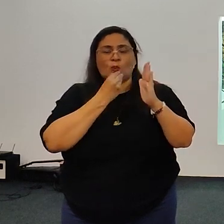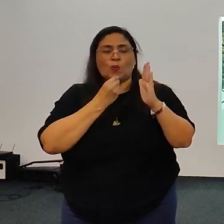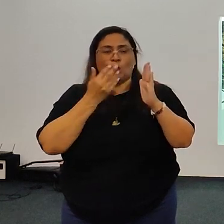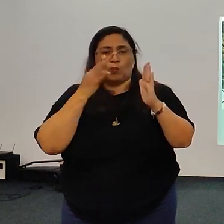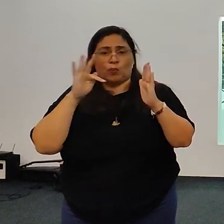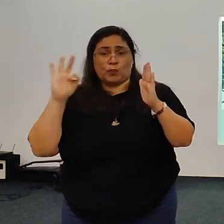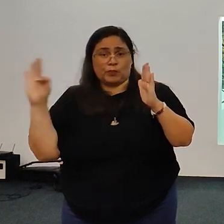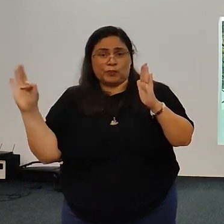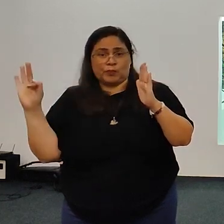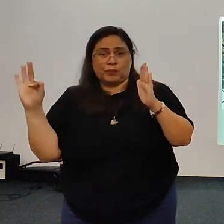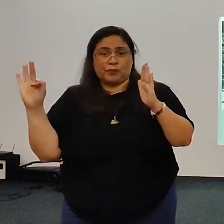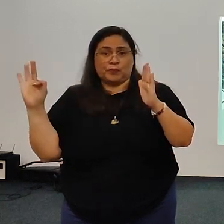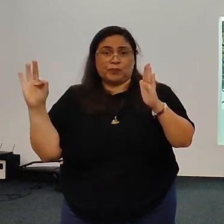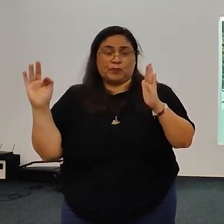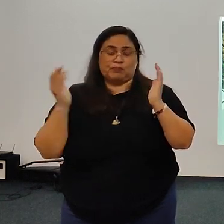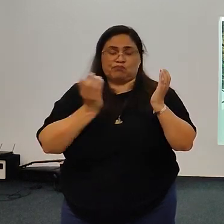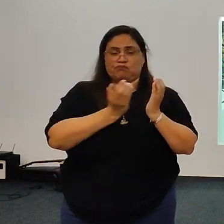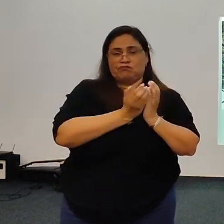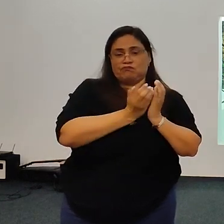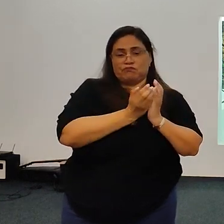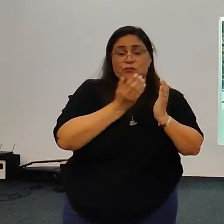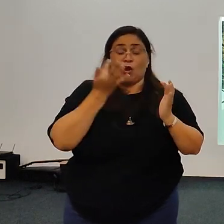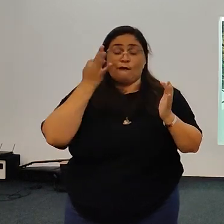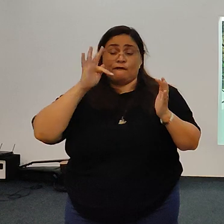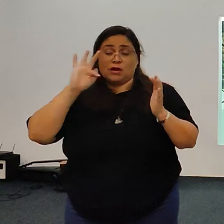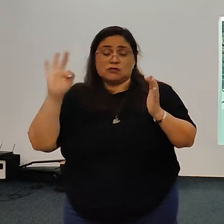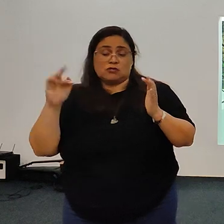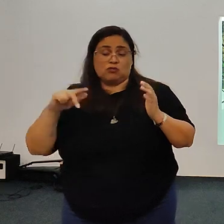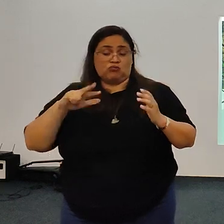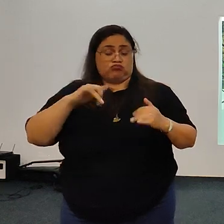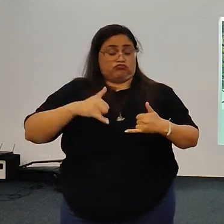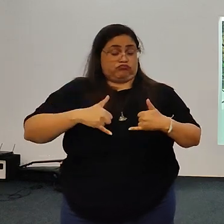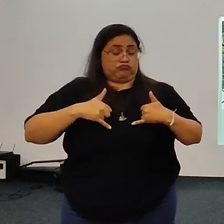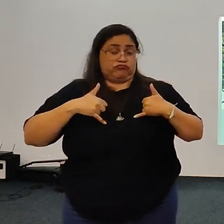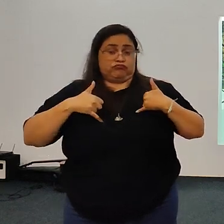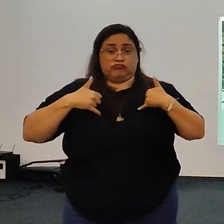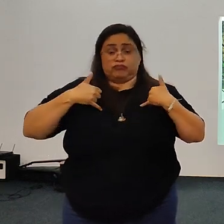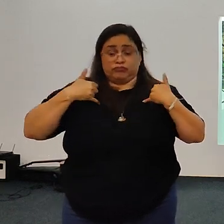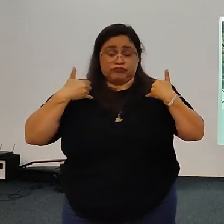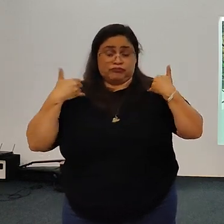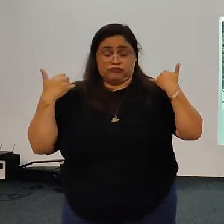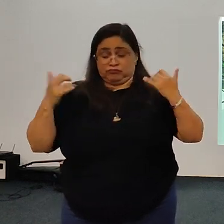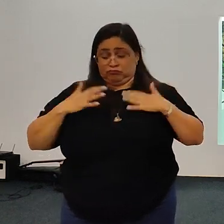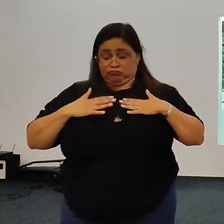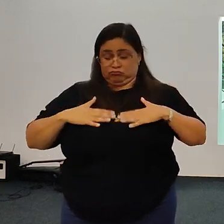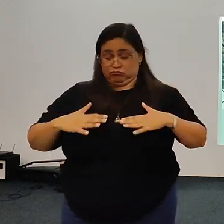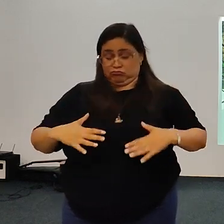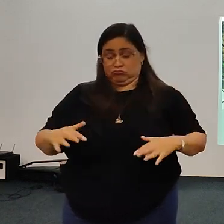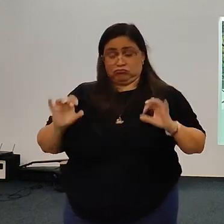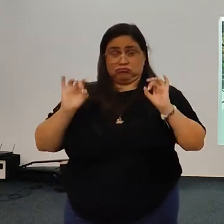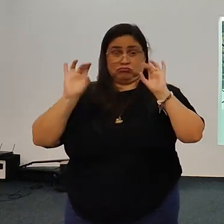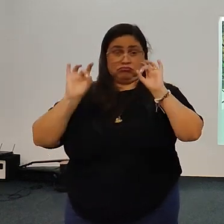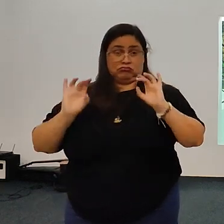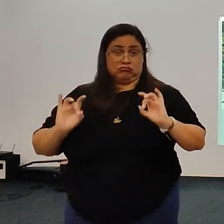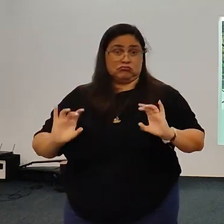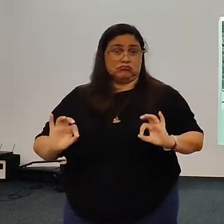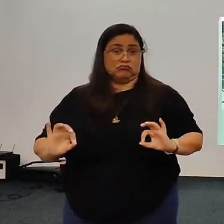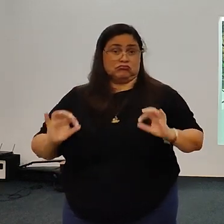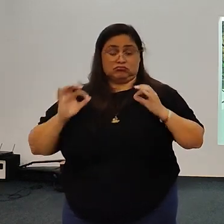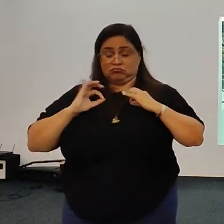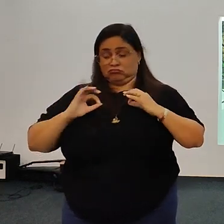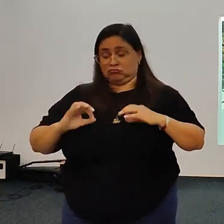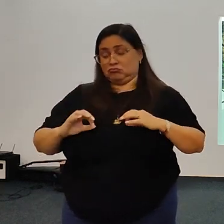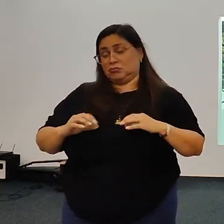e um publicano. O fariseu, todo cheio de si, vestido com toda aquela beca, vestido com toda aquela aparência